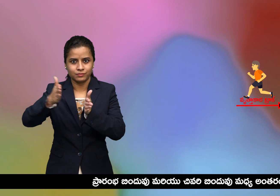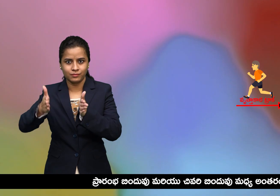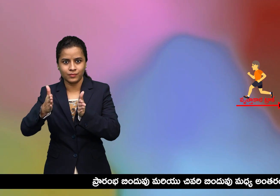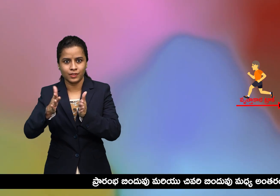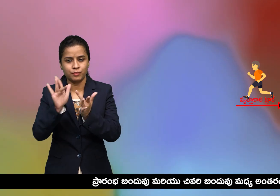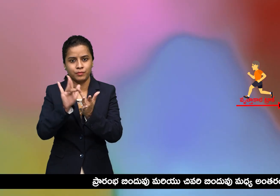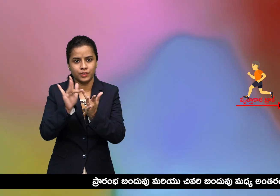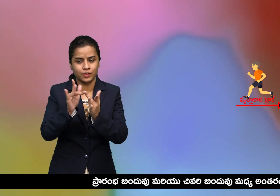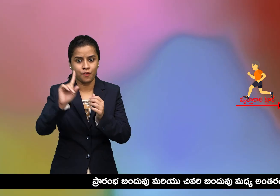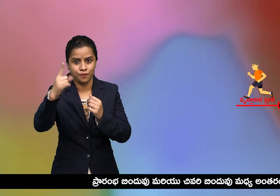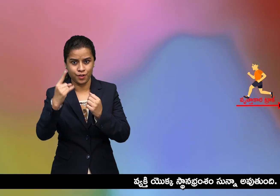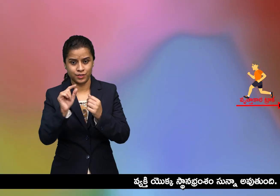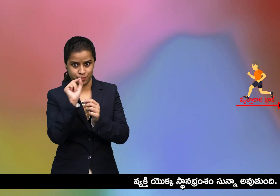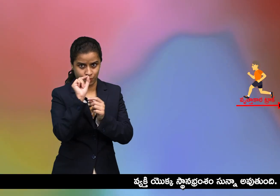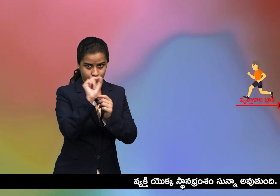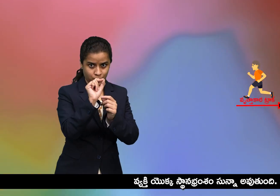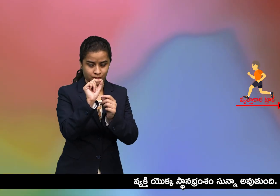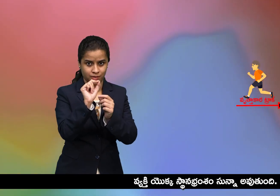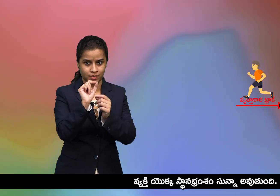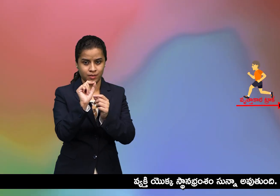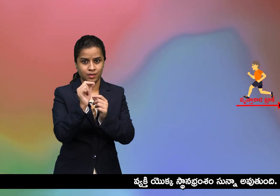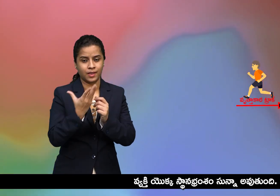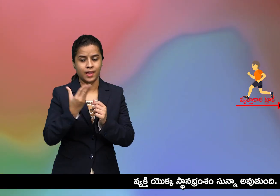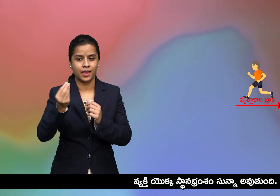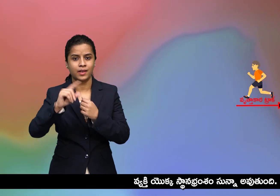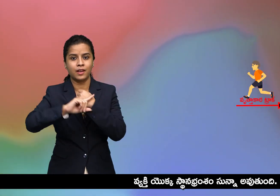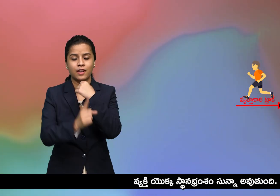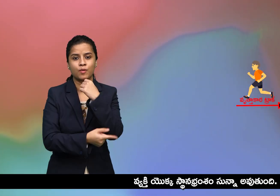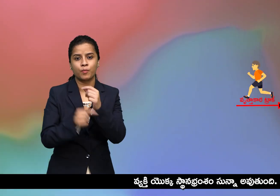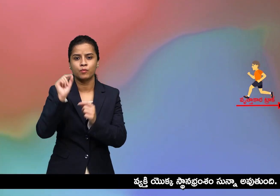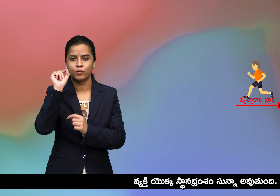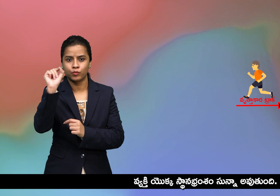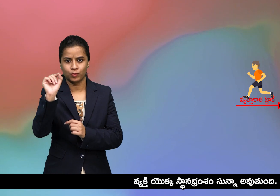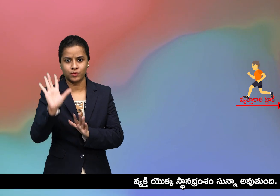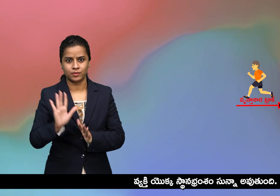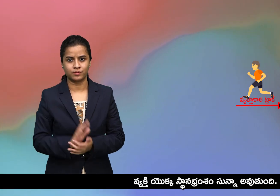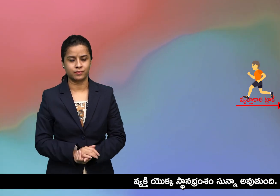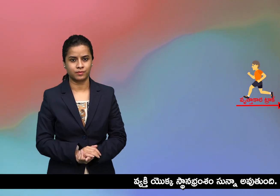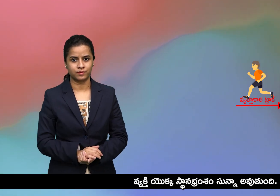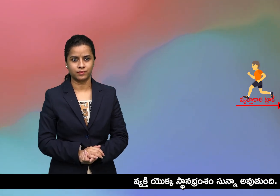మధ్య అంతరం లేనందున వ్యక్తి యొక్క స్థానభ్రంశం 0 అవుతుంది.